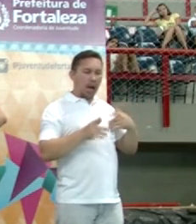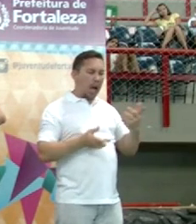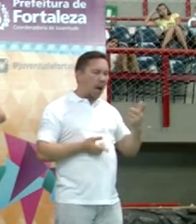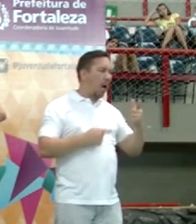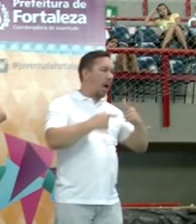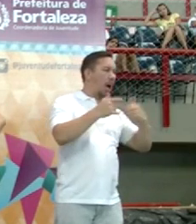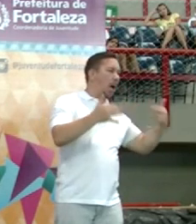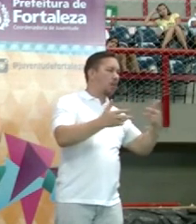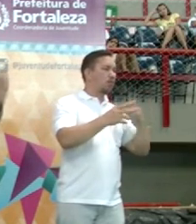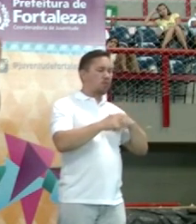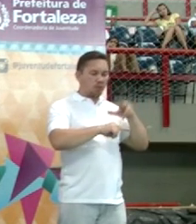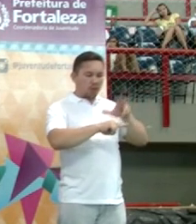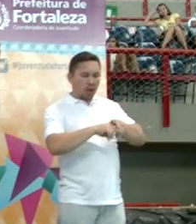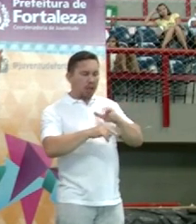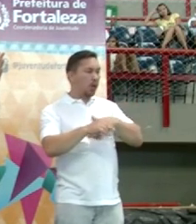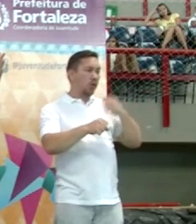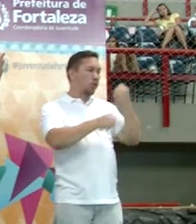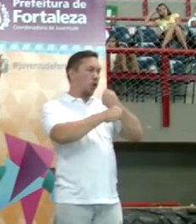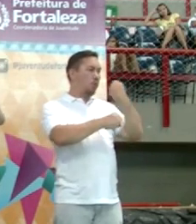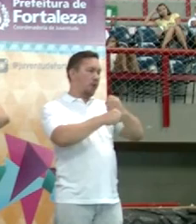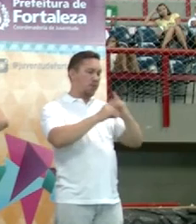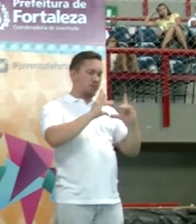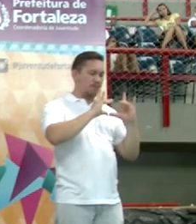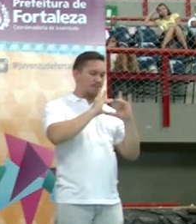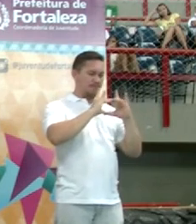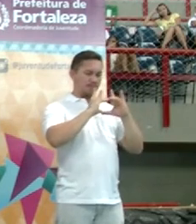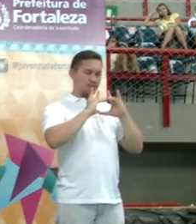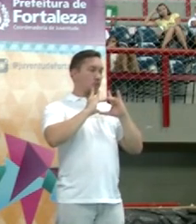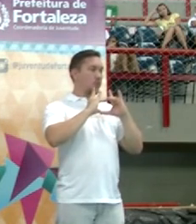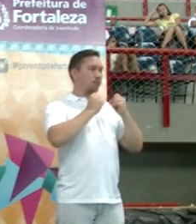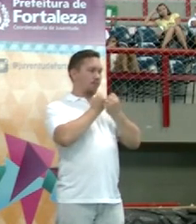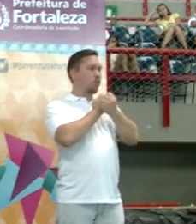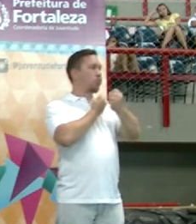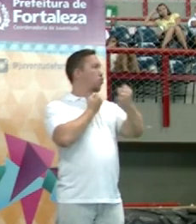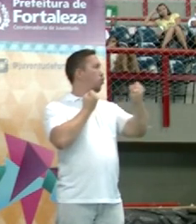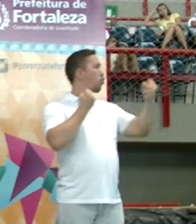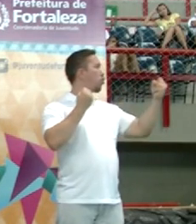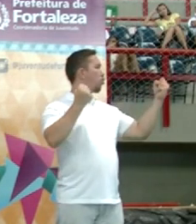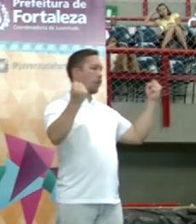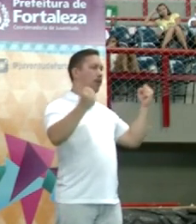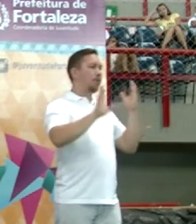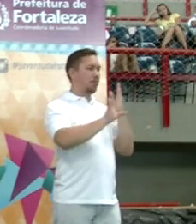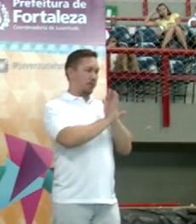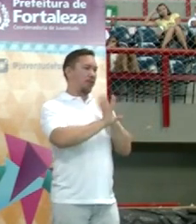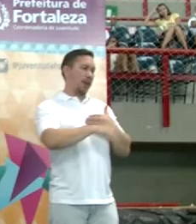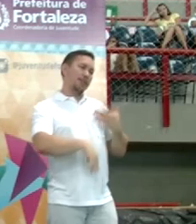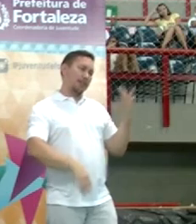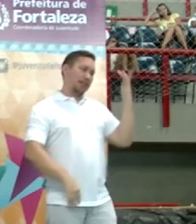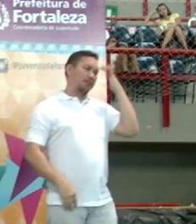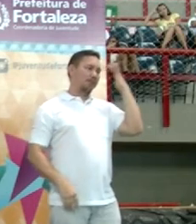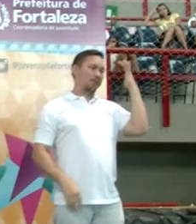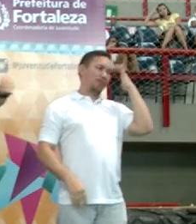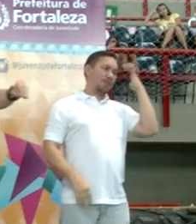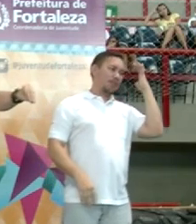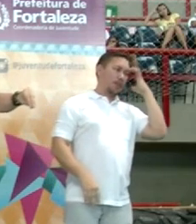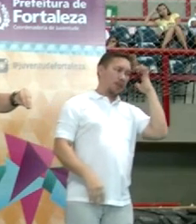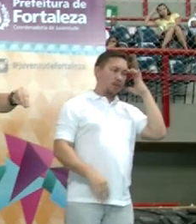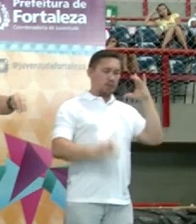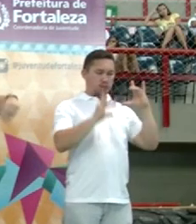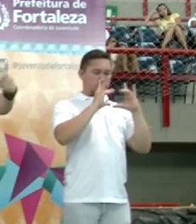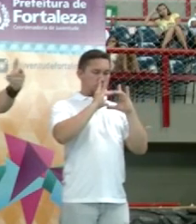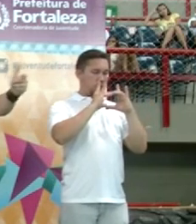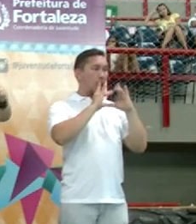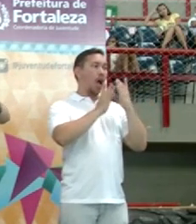móveis. É só uma construção, logicamente que grande, porque tem a questão do status, tá? E é uma